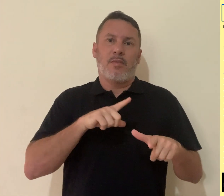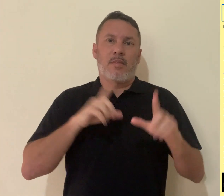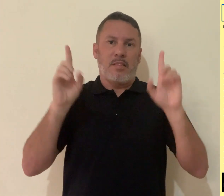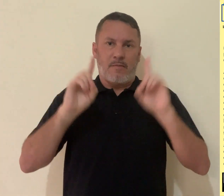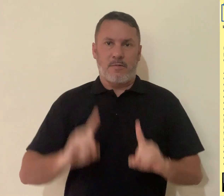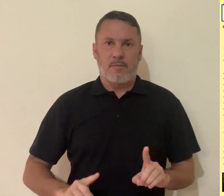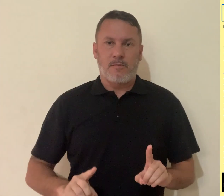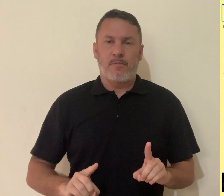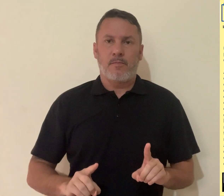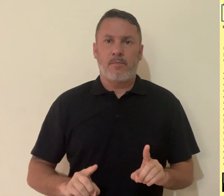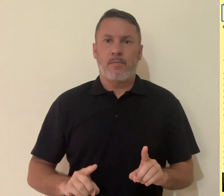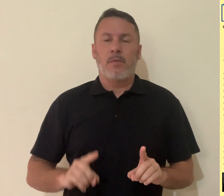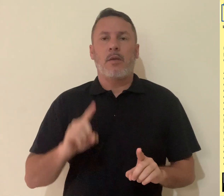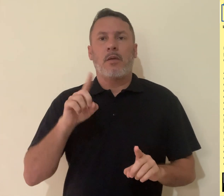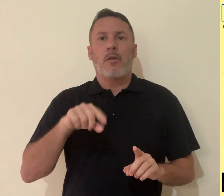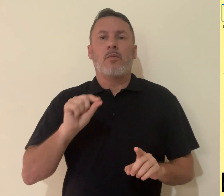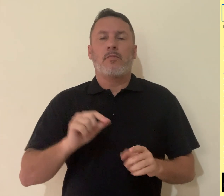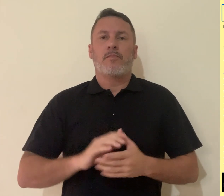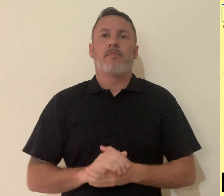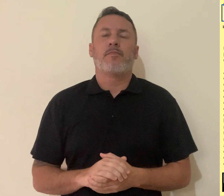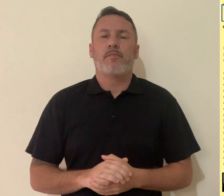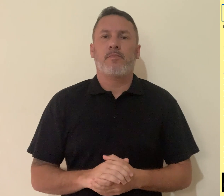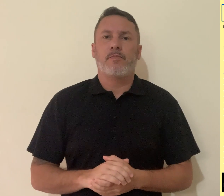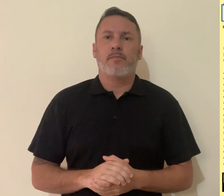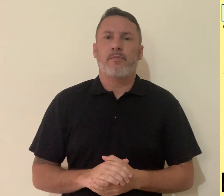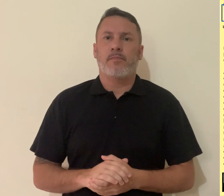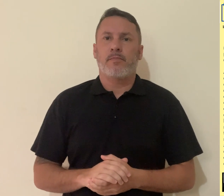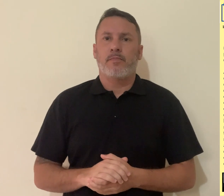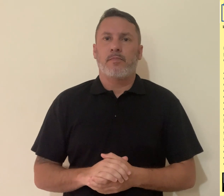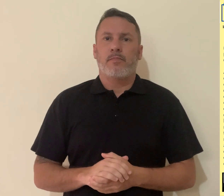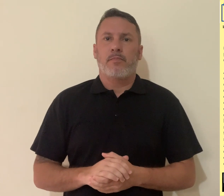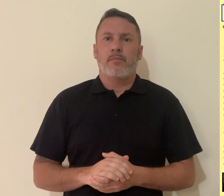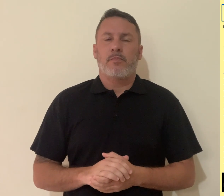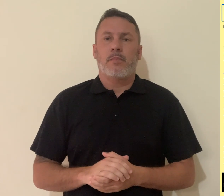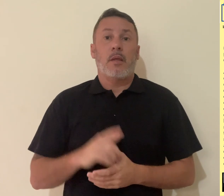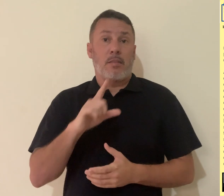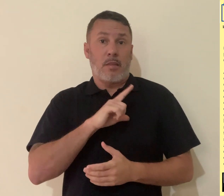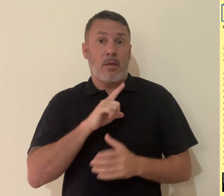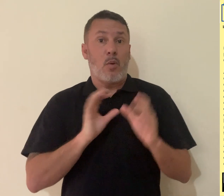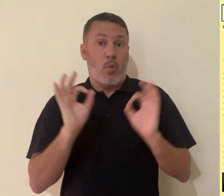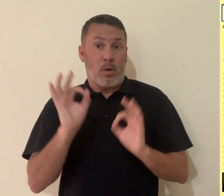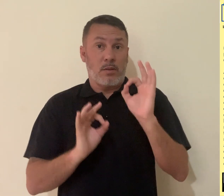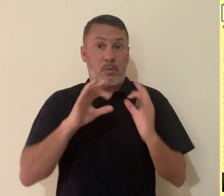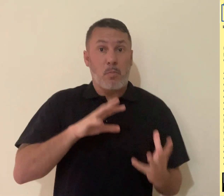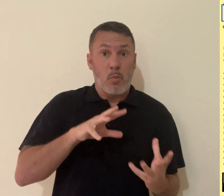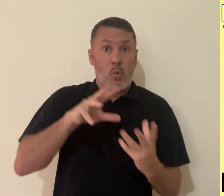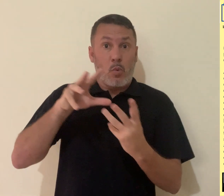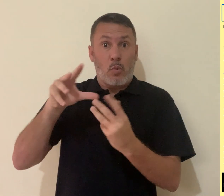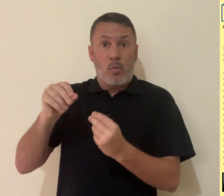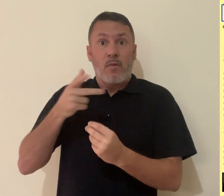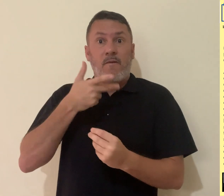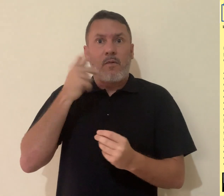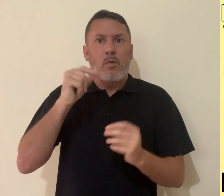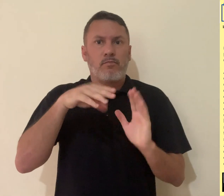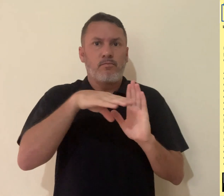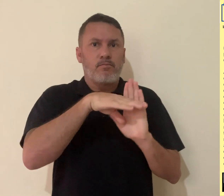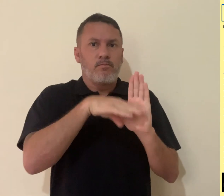álcool peixe não sei fit and healthy ocean elaborou classificação de graus de risco a exposição